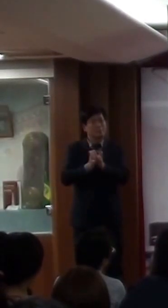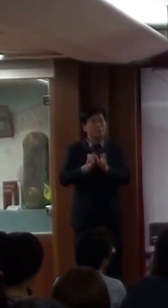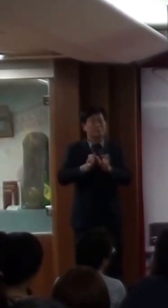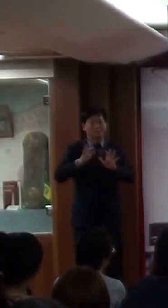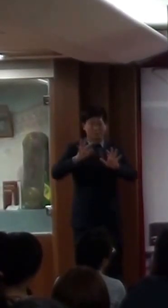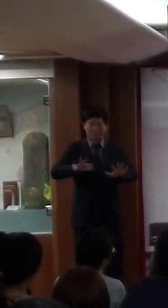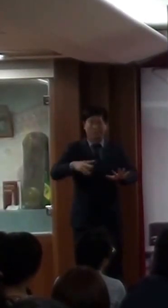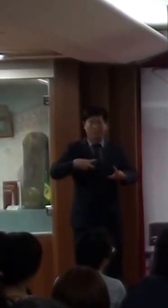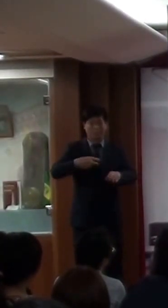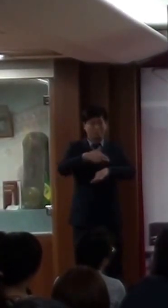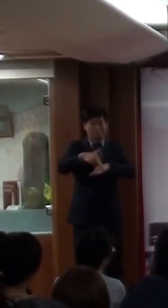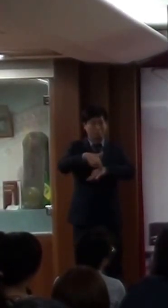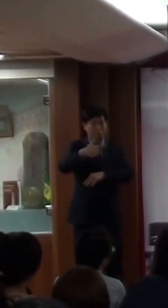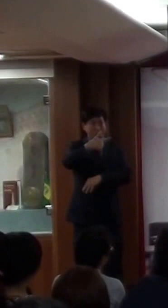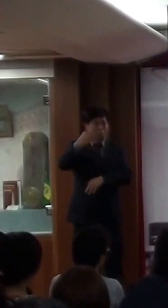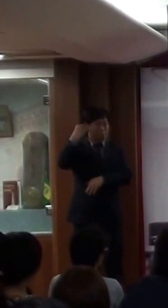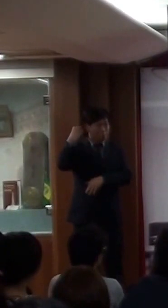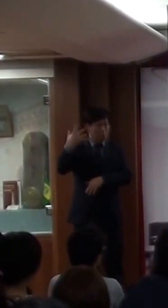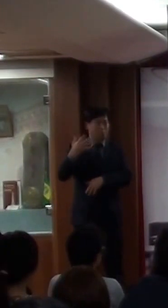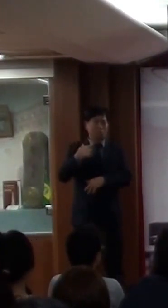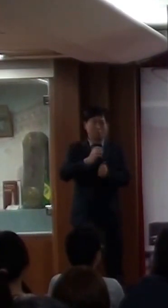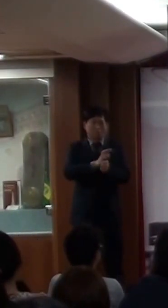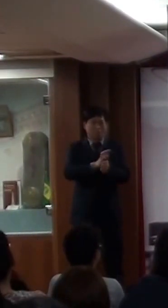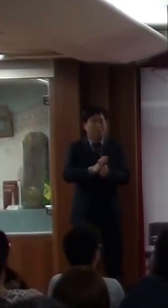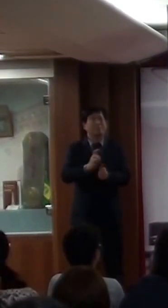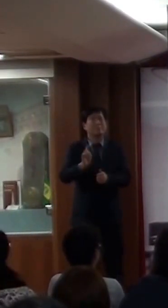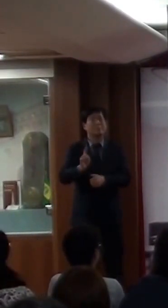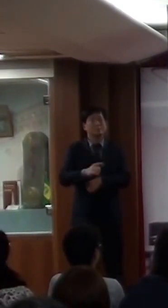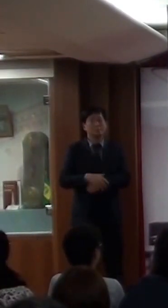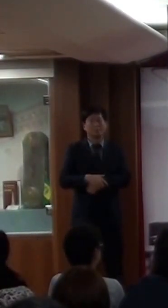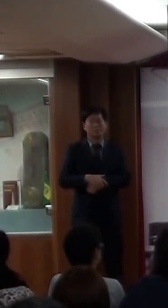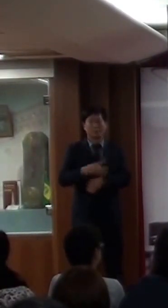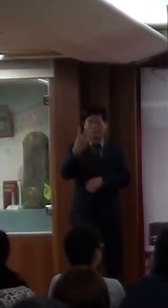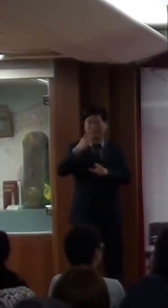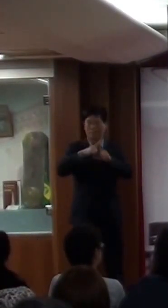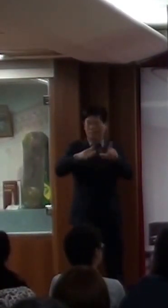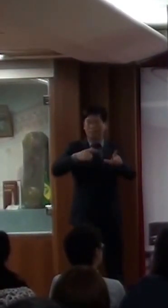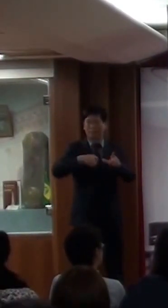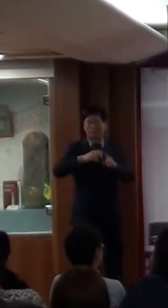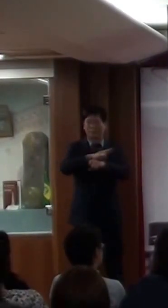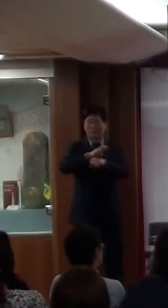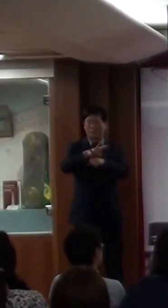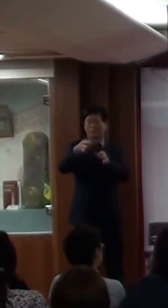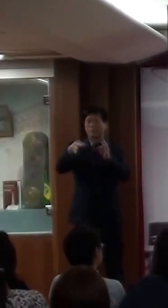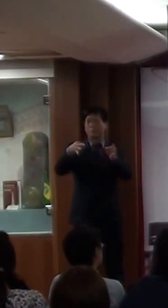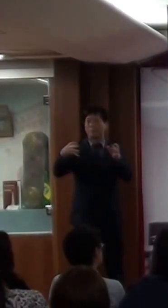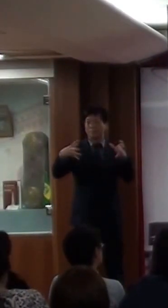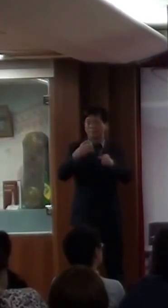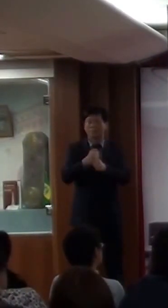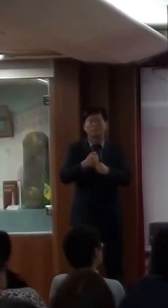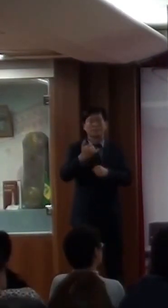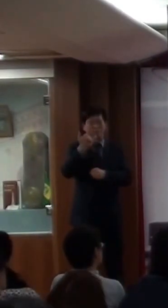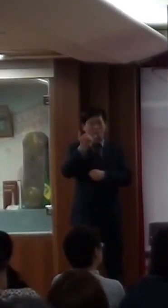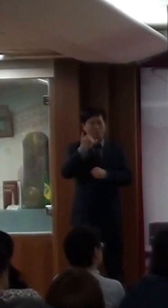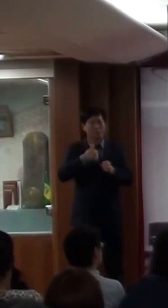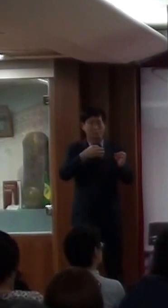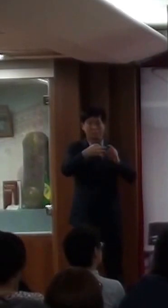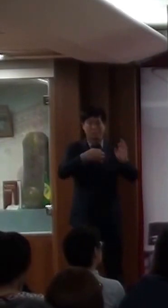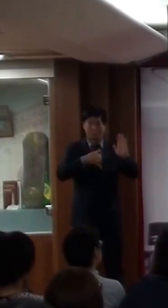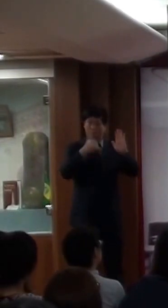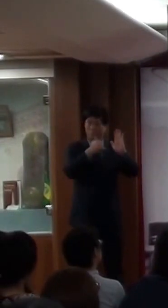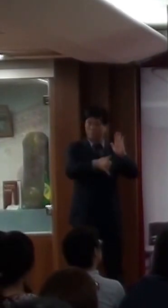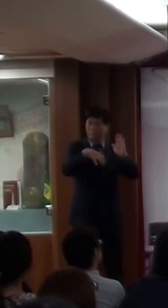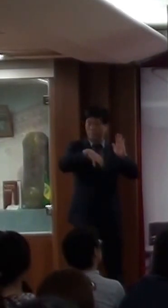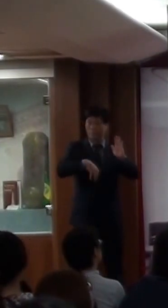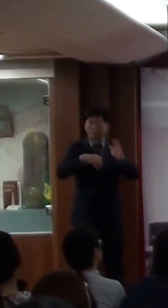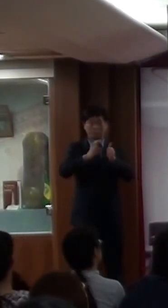还开发了最新一化的新招，就是跟我们四大便利超商来合作，大家可以利用便利商店多媒